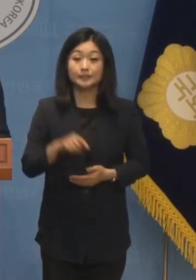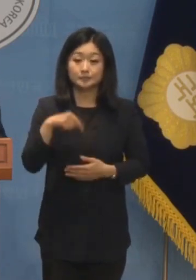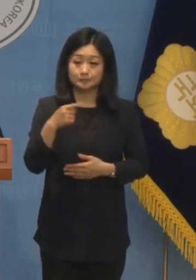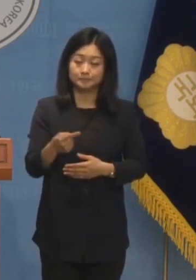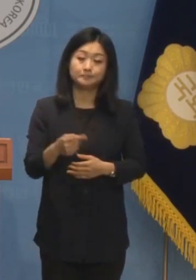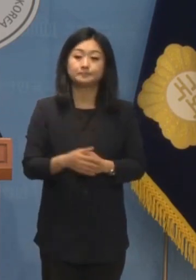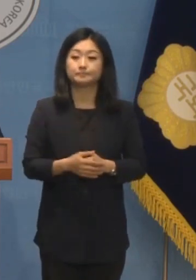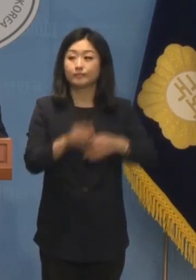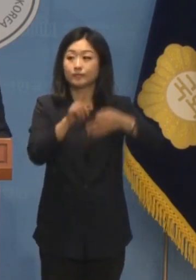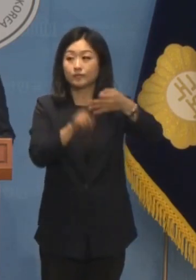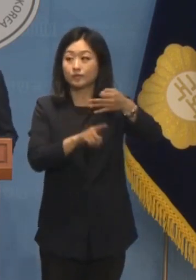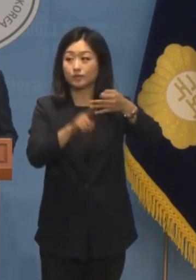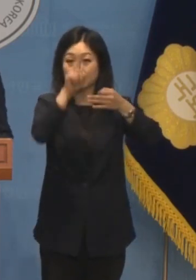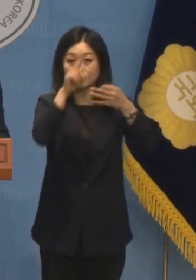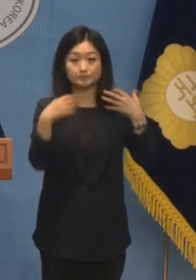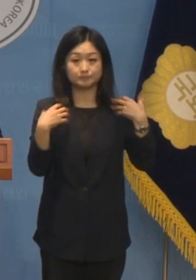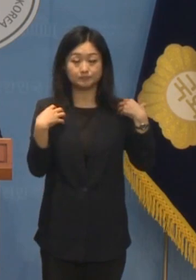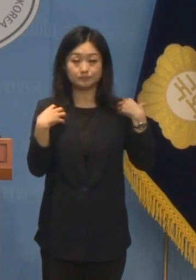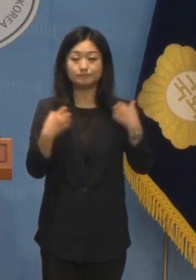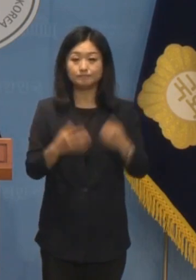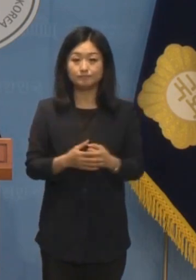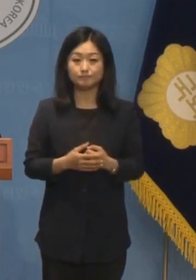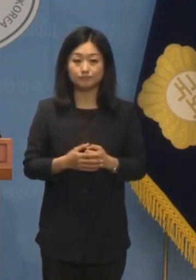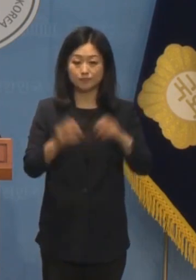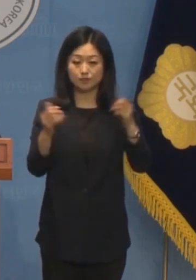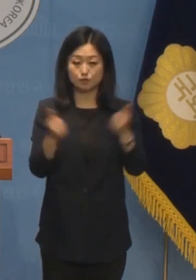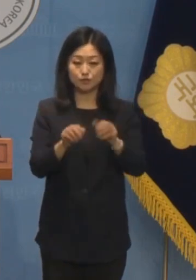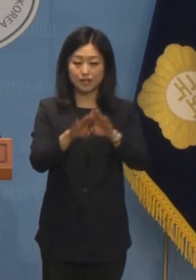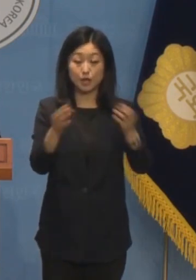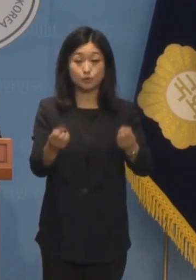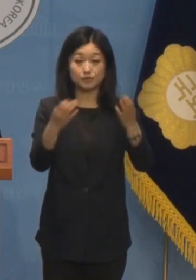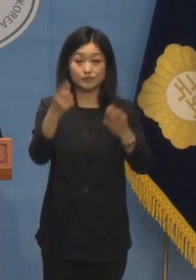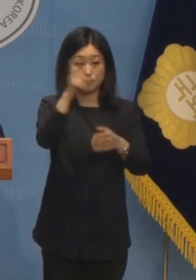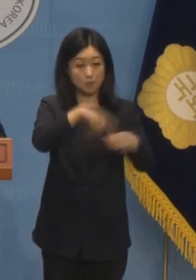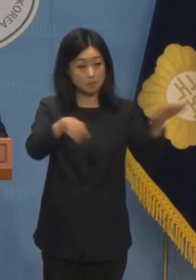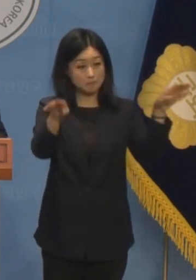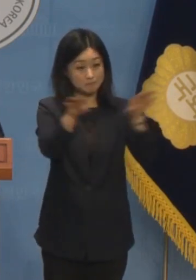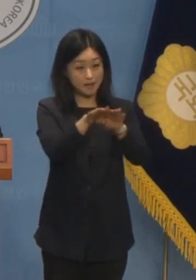다음으로 윤석열 대통령이 국회 개원식 불참에 관련해서 한 말씀 드리겠습니다.